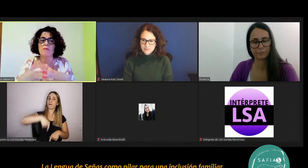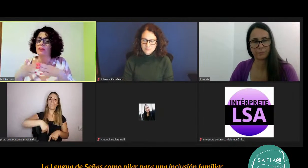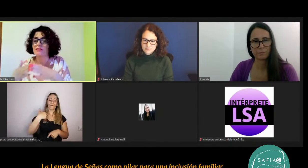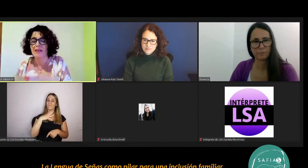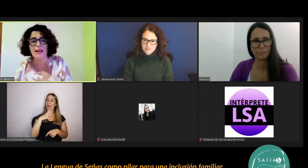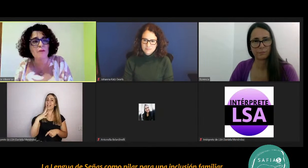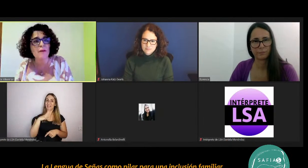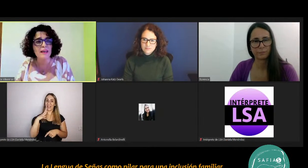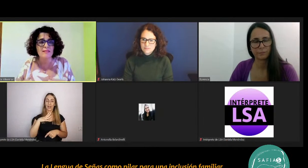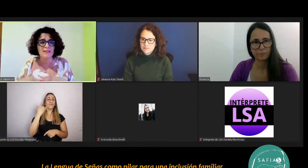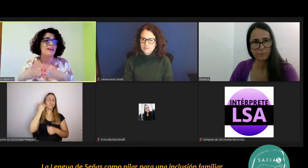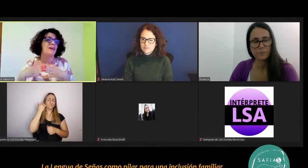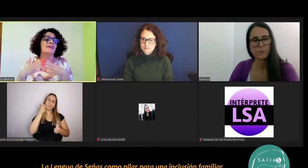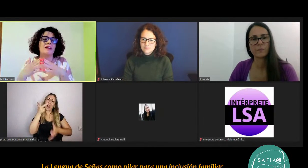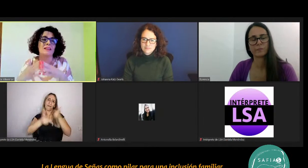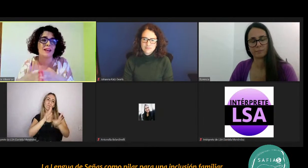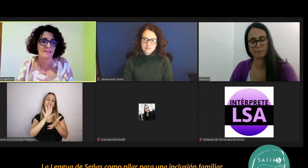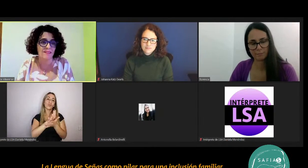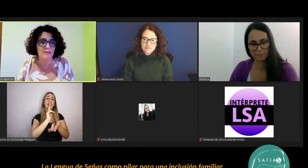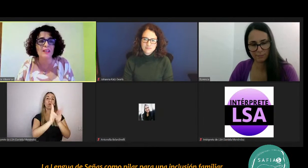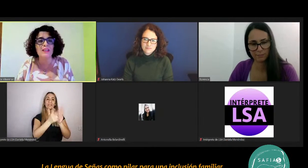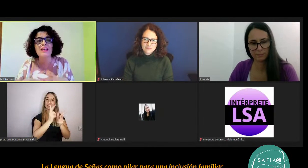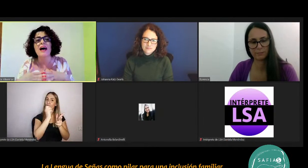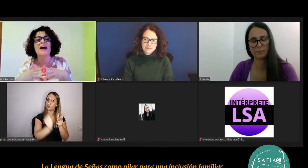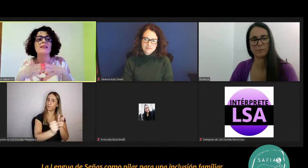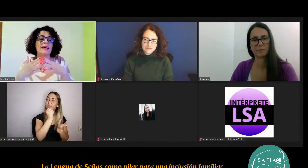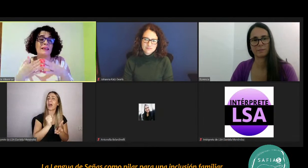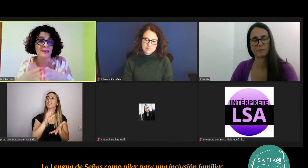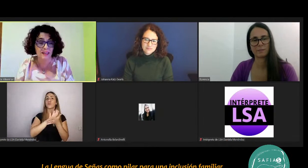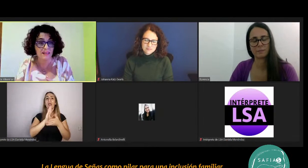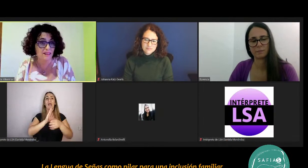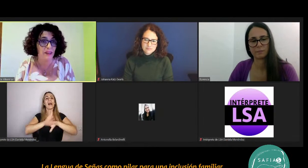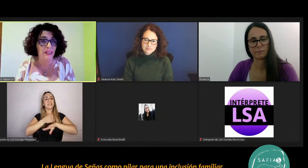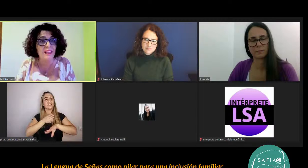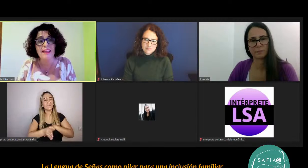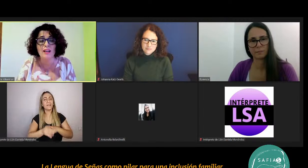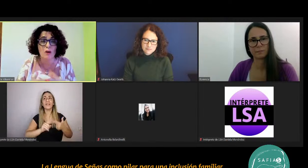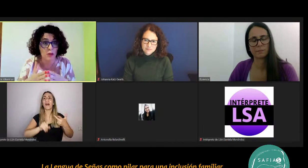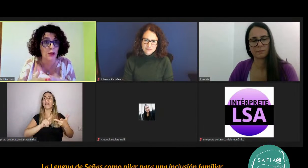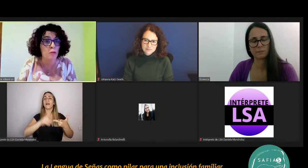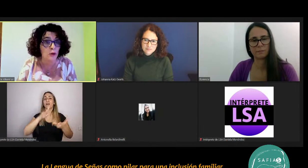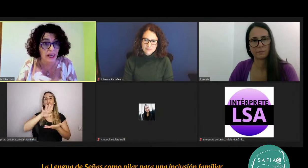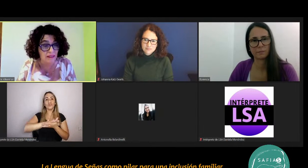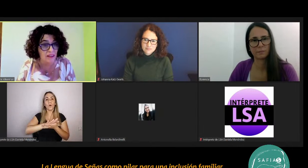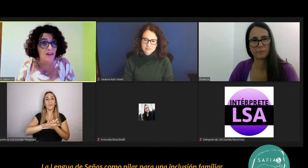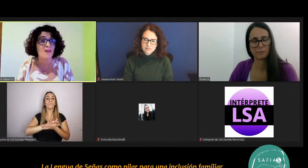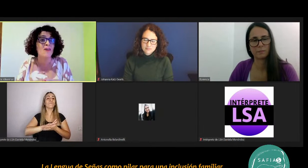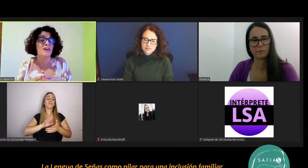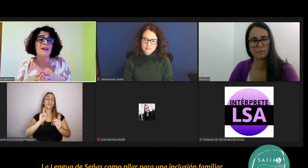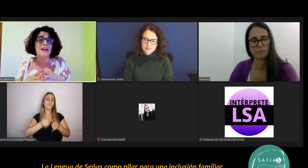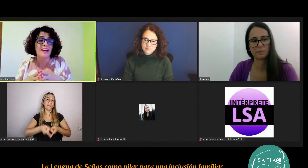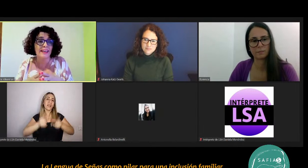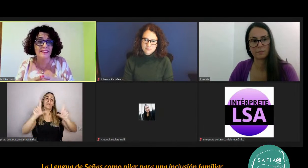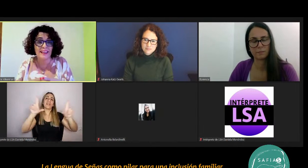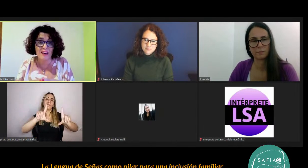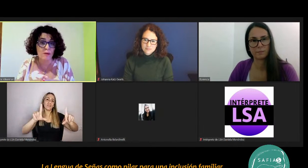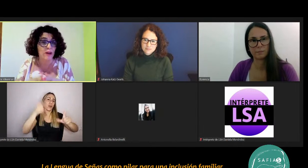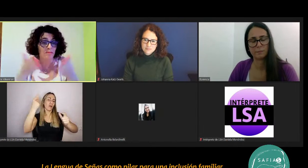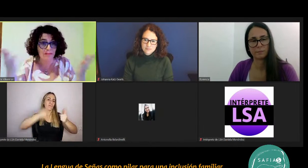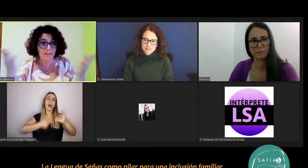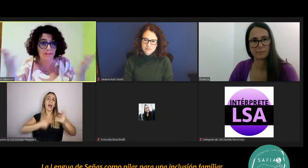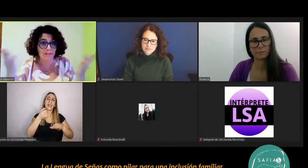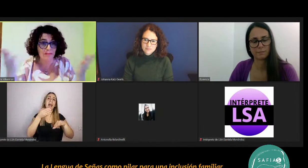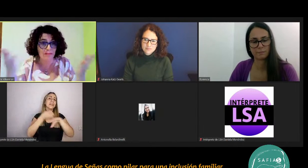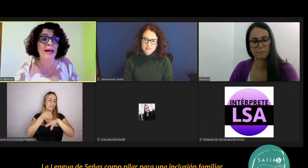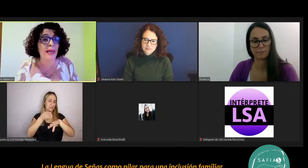hablamos de la importancia de la lengua de señas, de la accesibilidad, está esa accesibilidad en los medios de comunicación,